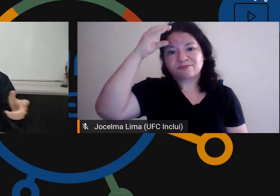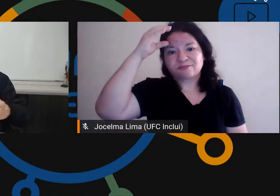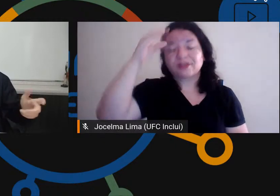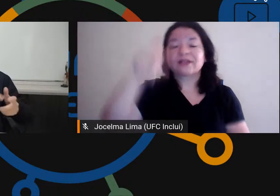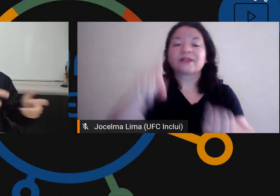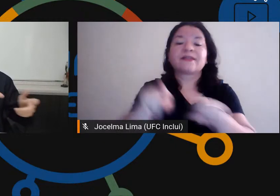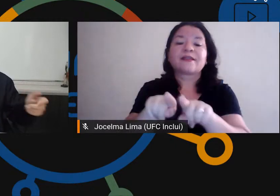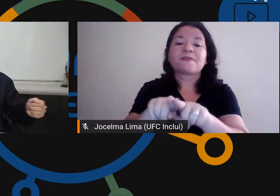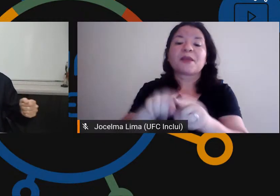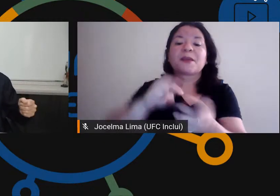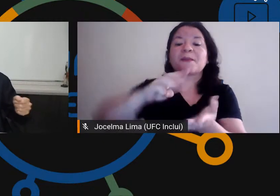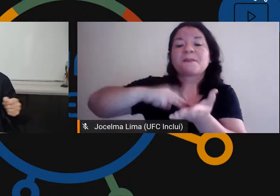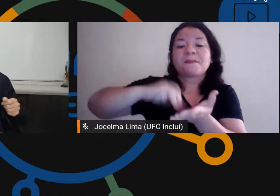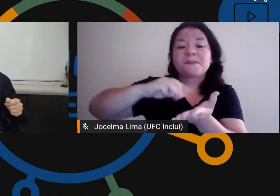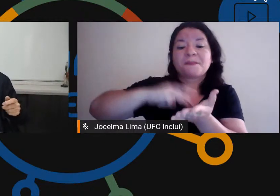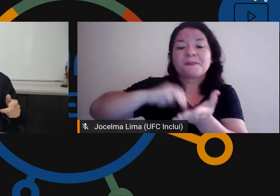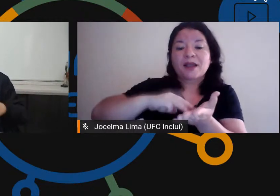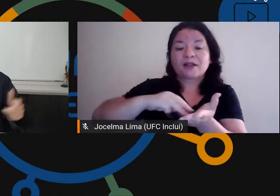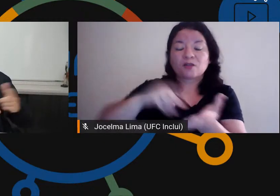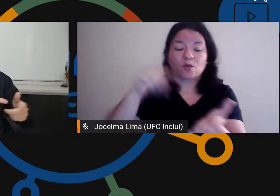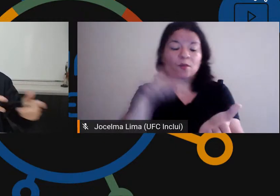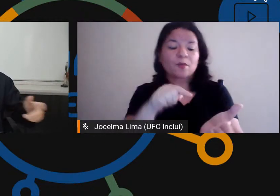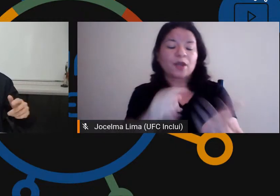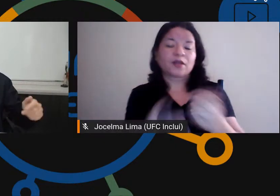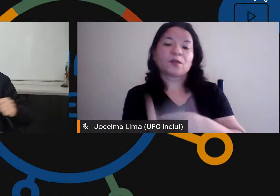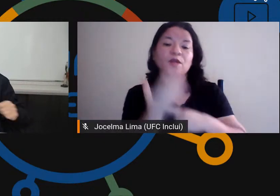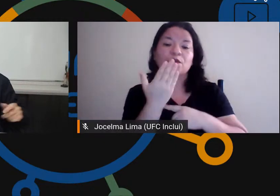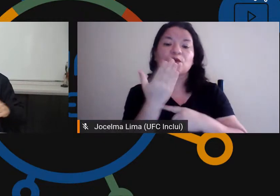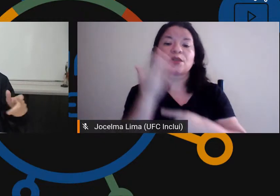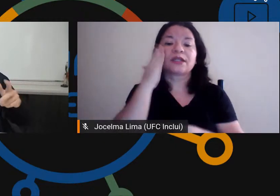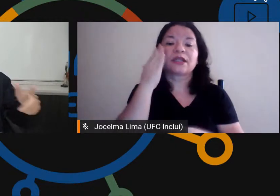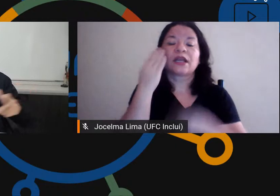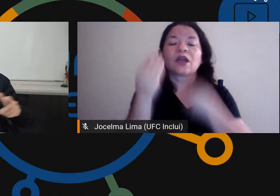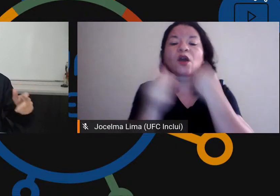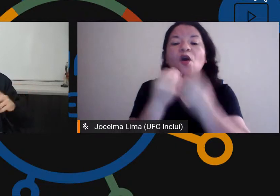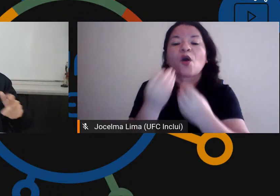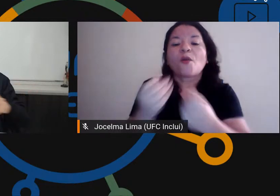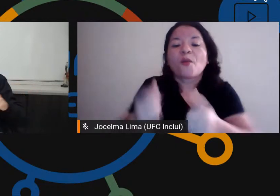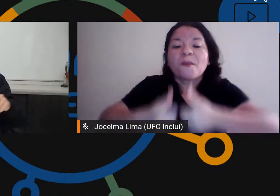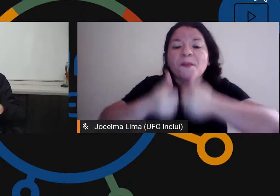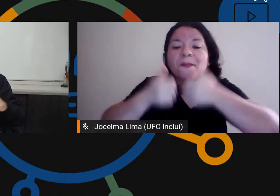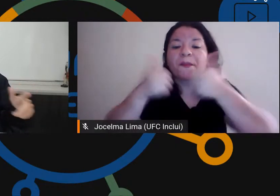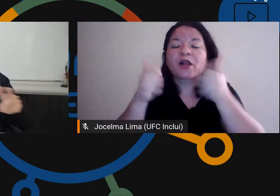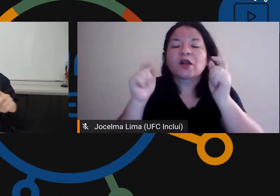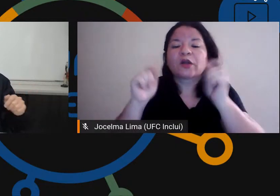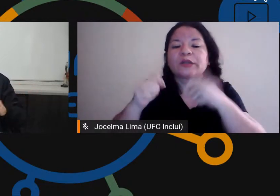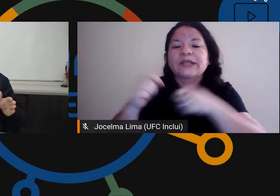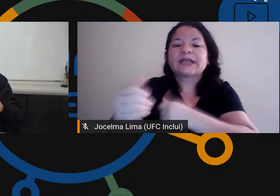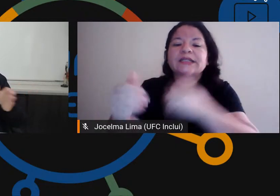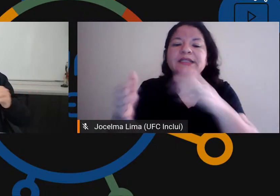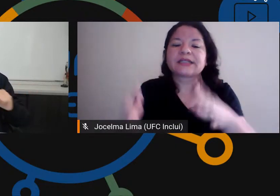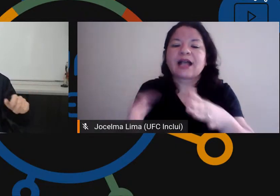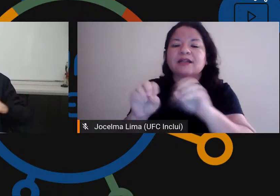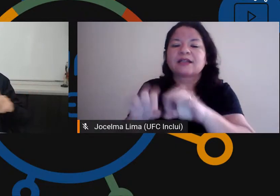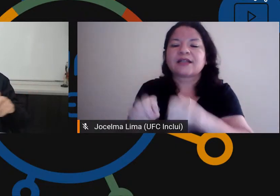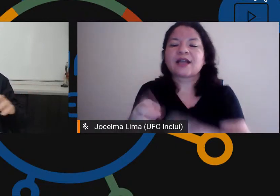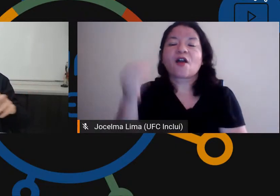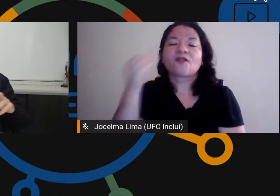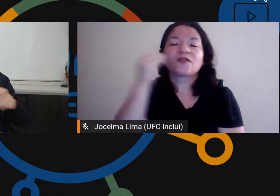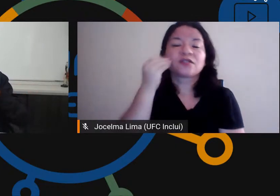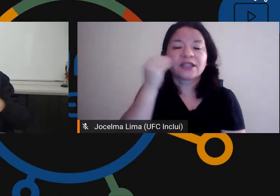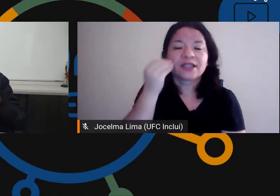para ver a melhor forma de trabalhar com meus alunos na classe. Olha, esses alunos estão sabendo assim, eu vou fazer um teste aqui, científico